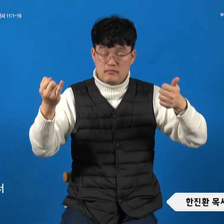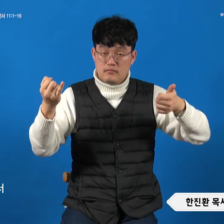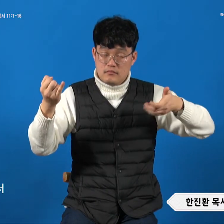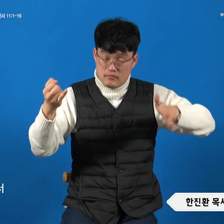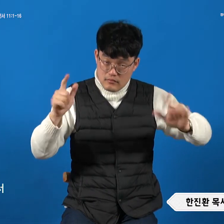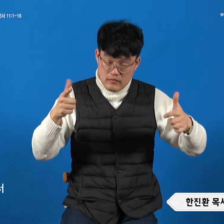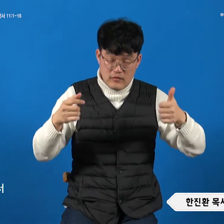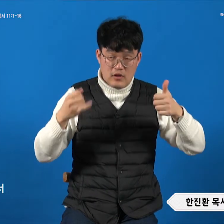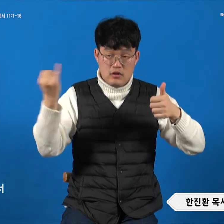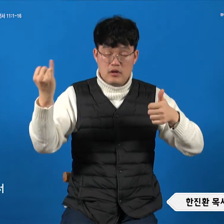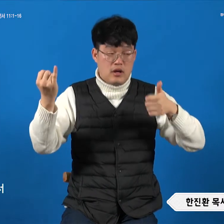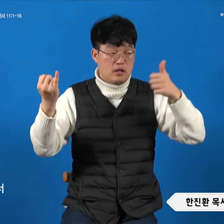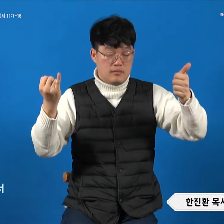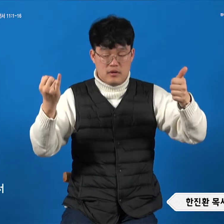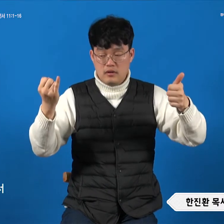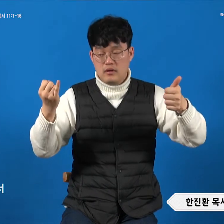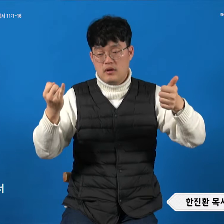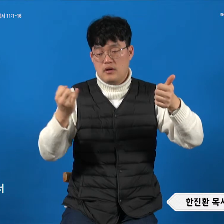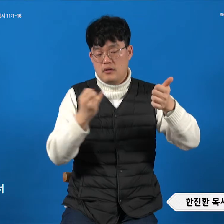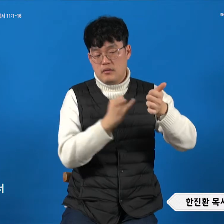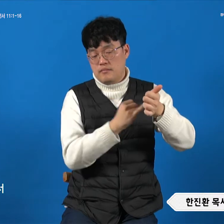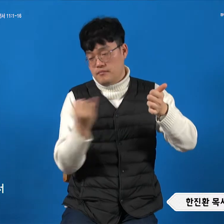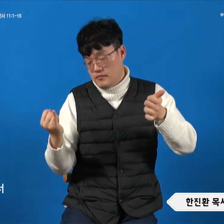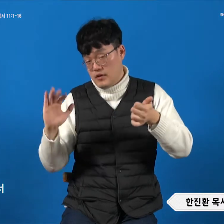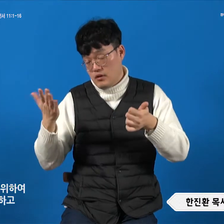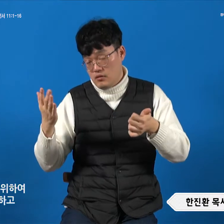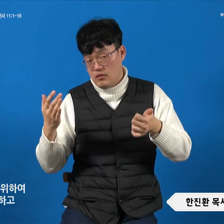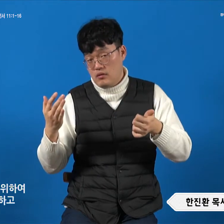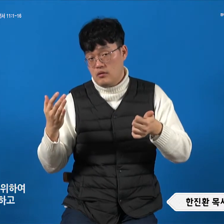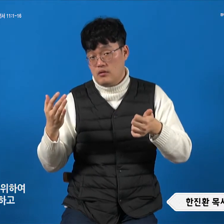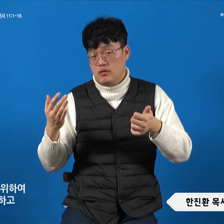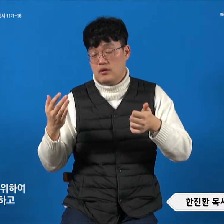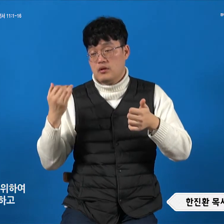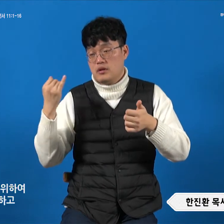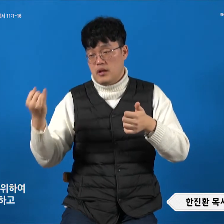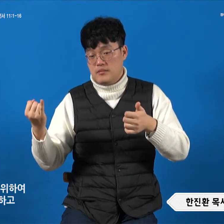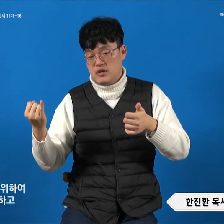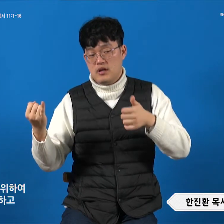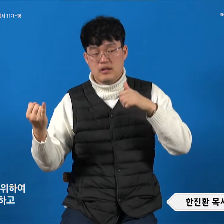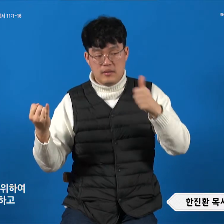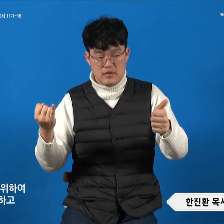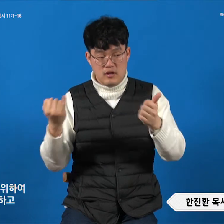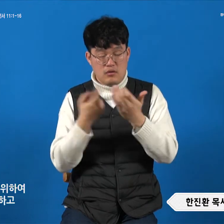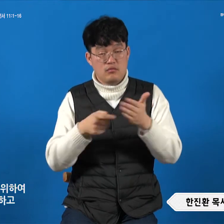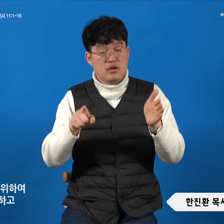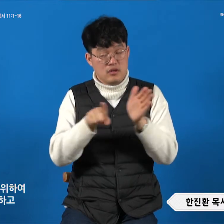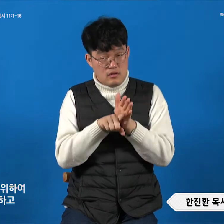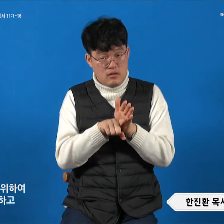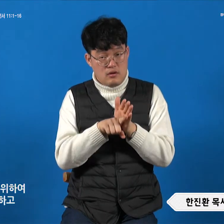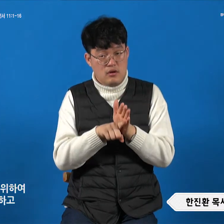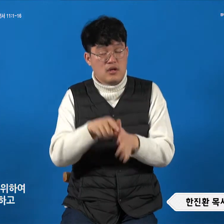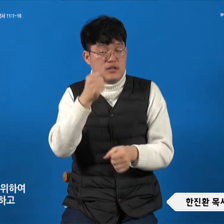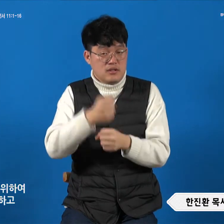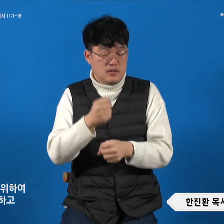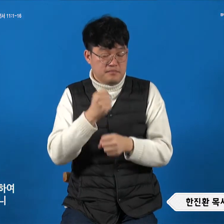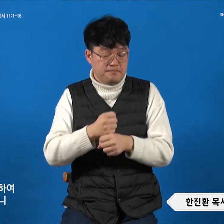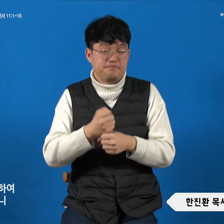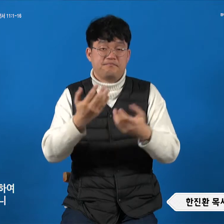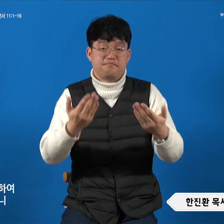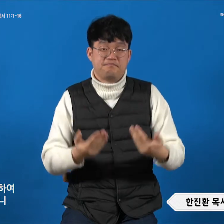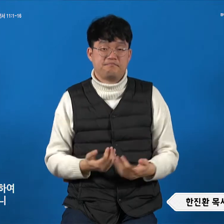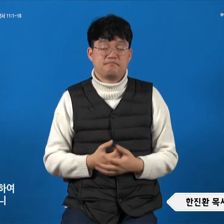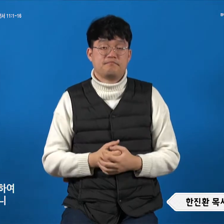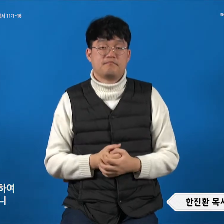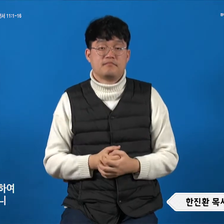아니요 여자가 남자에게서 났으며 또 남자가 여자를 위하여 지음을 받지 아니하고 여자가 남자를 위하여 지음을